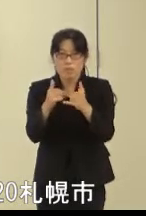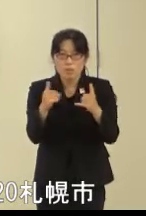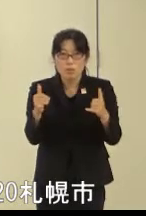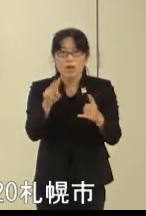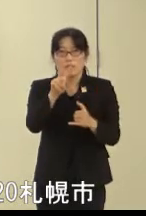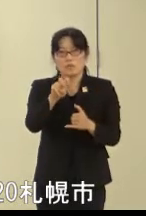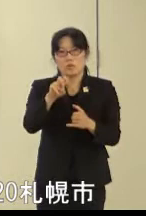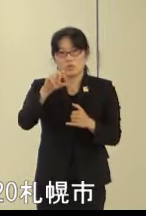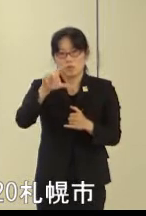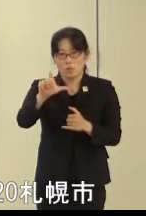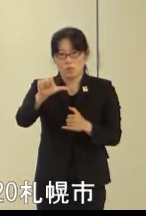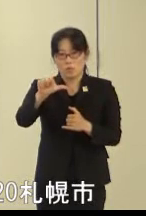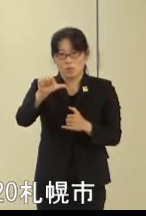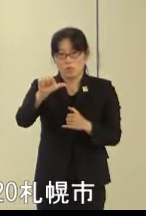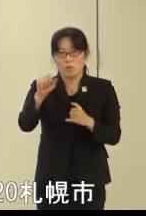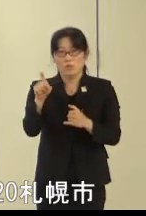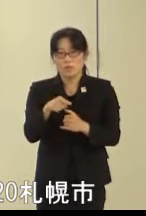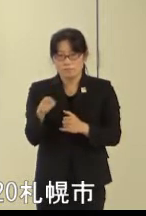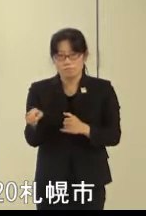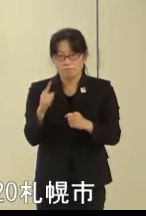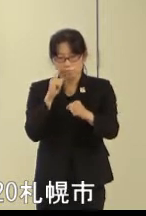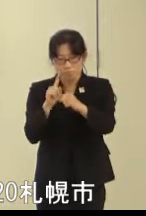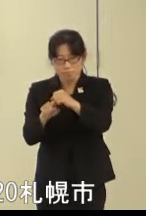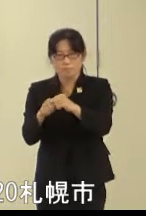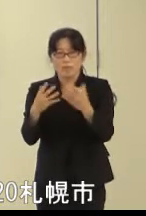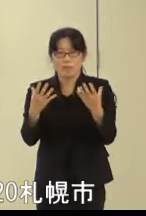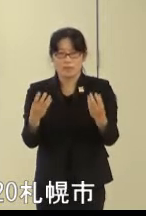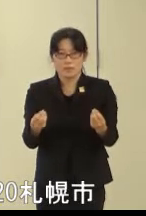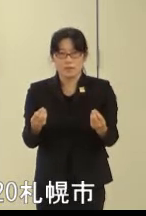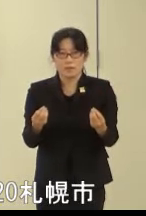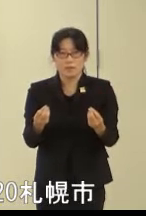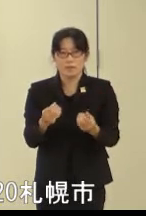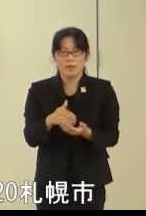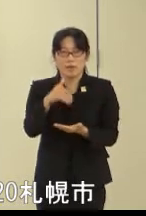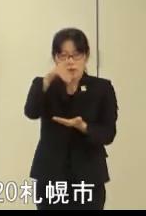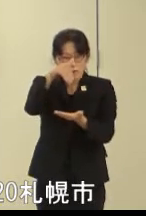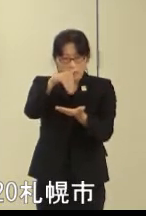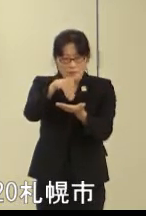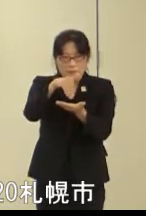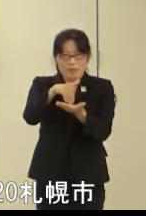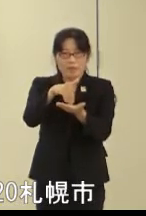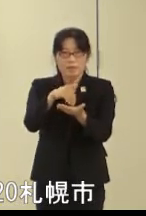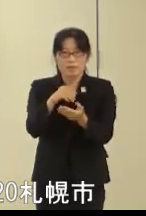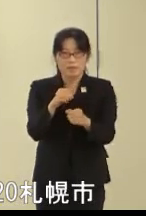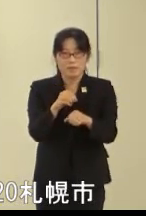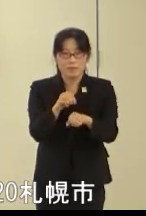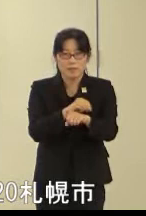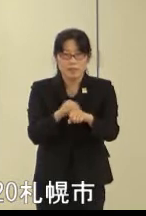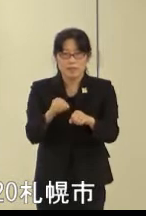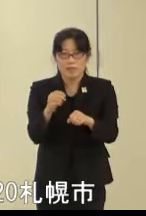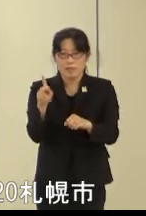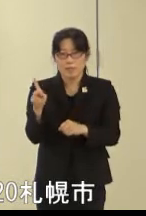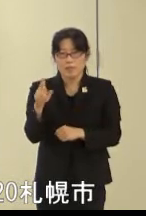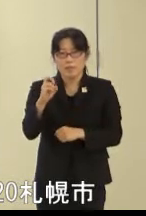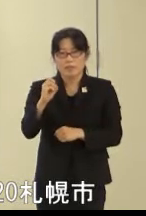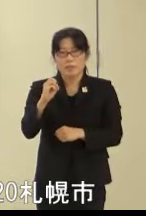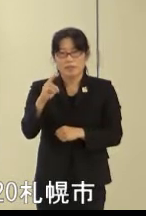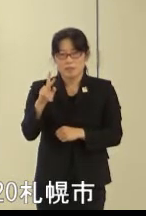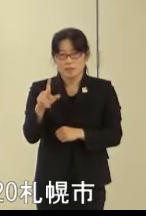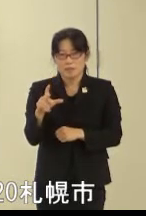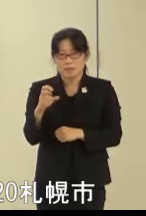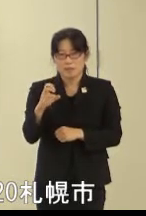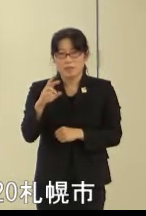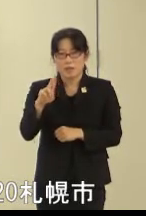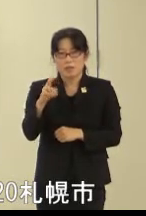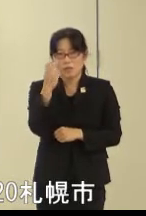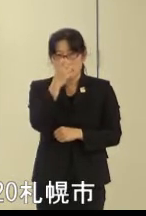が25にいらっしゃいますまあこれはあくまでもこの臨時 pcr 検査センターとお店